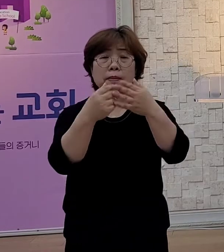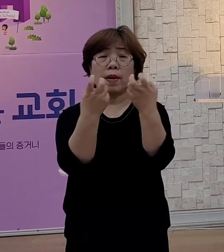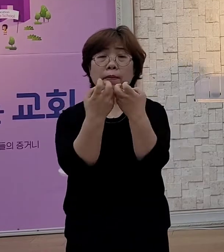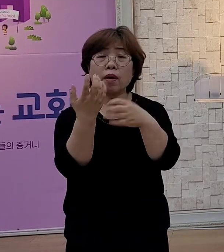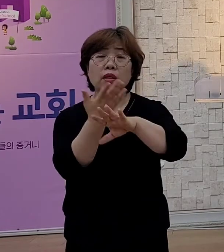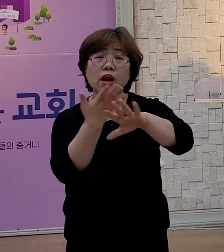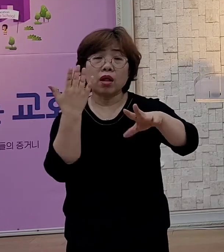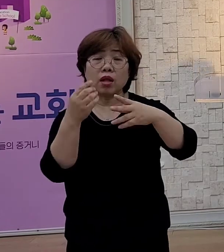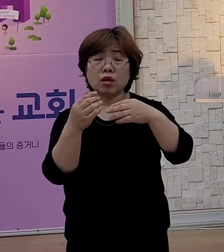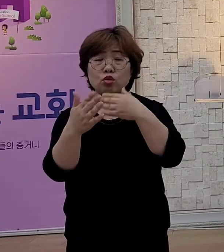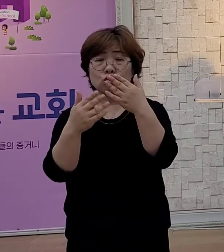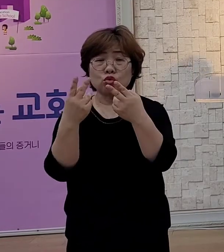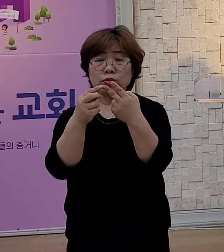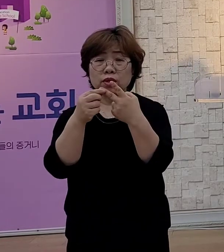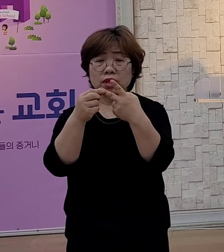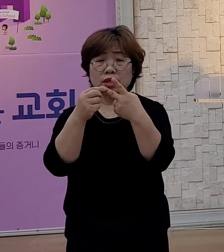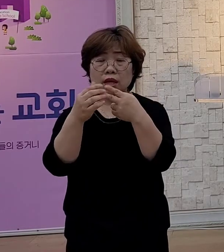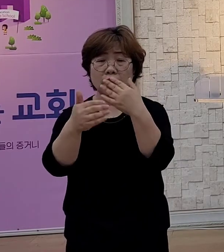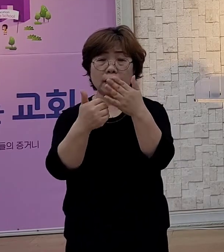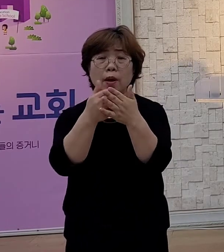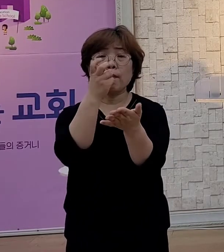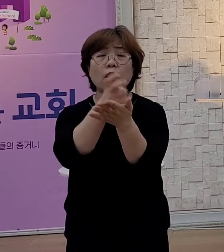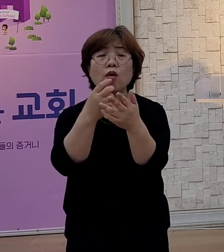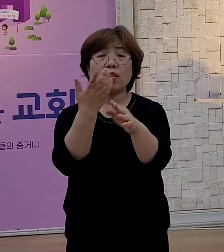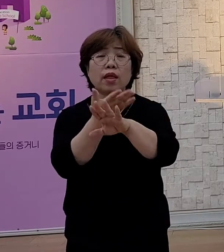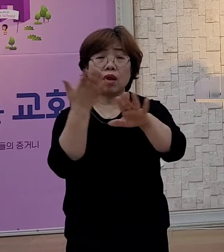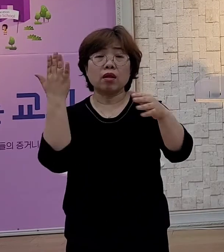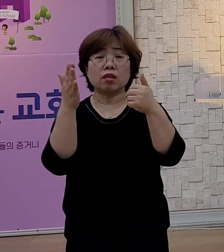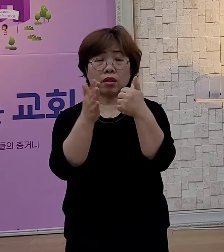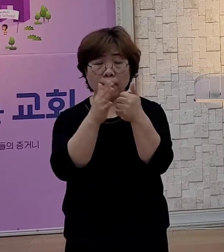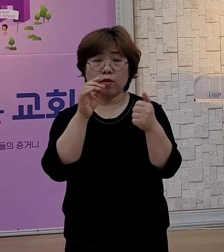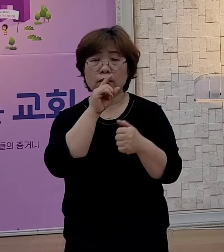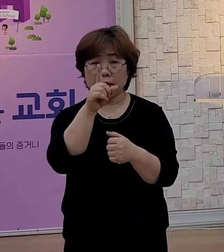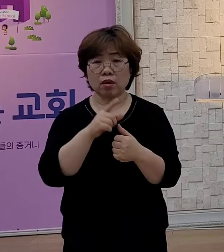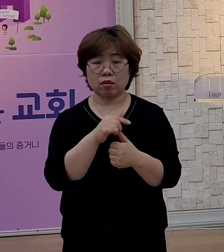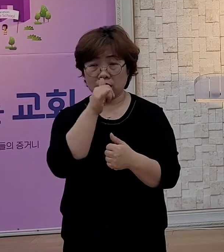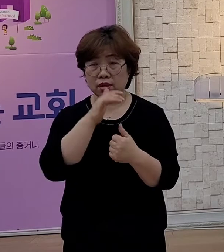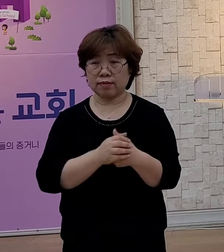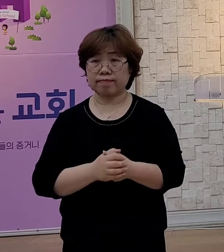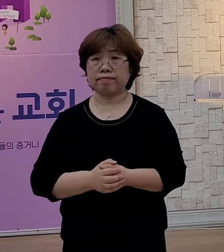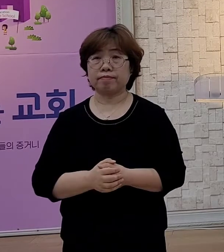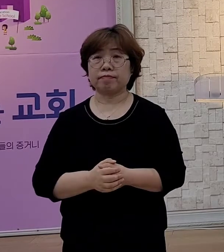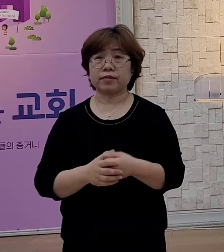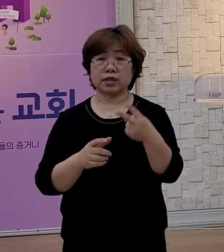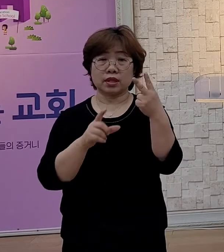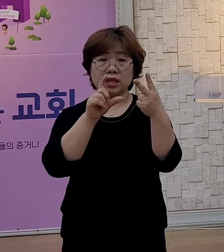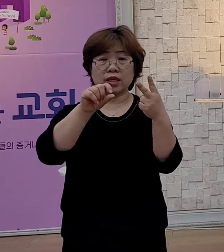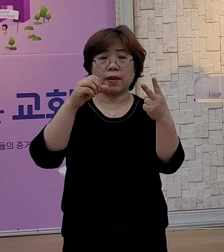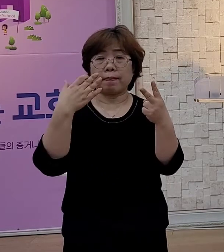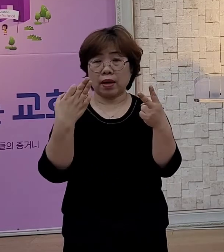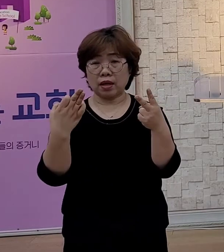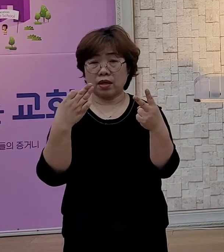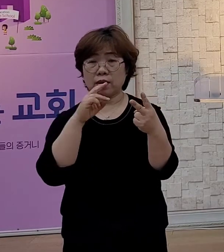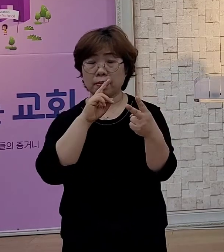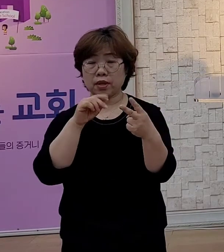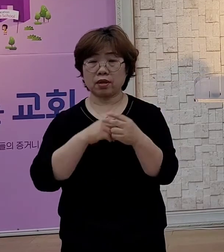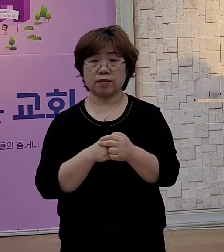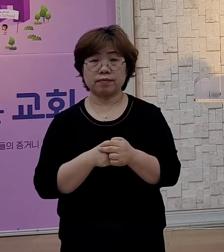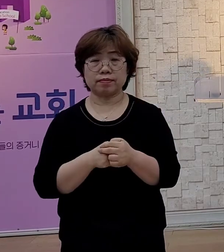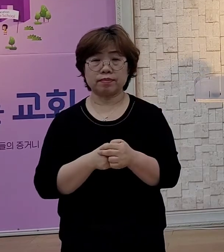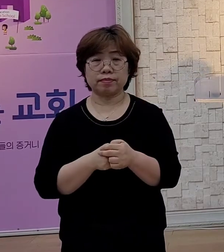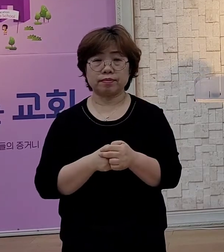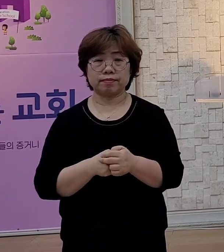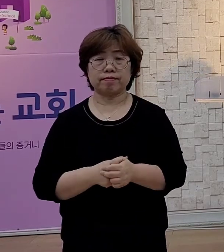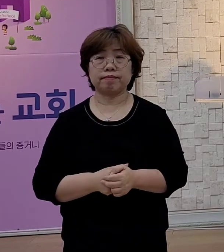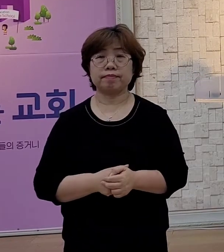다르다. 두 번째는 하나님의 계명과 다르기 때문이다 라는 것을 8절에서 말씀합니다. 여러분, 하나님께서 우리에게